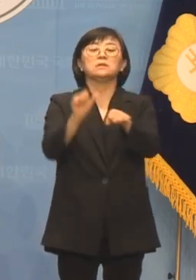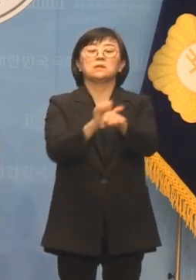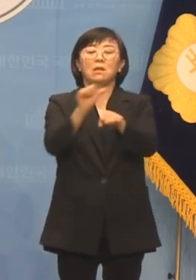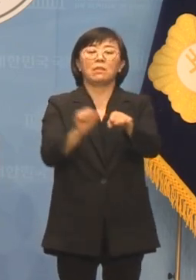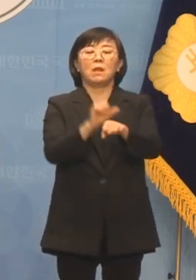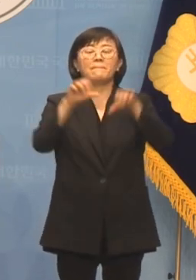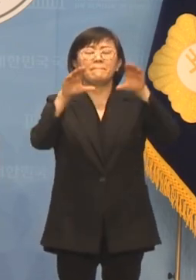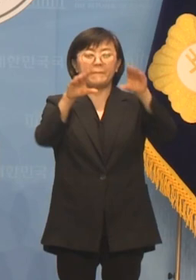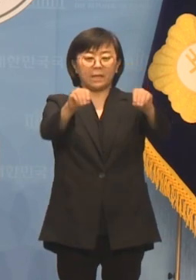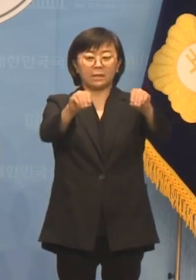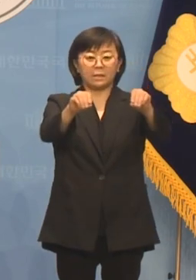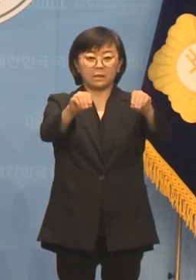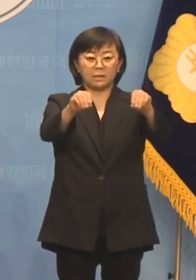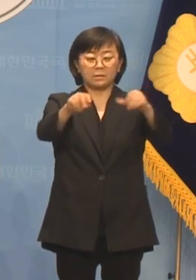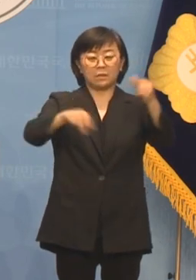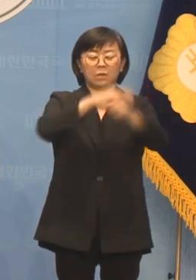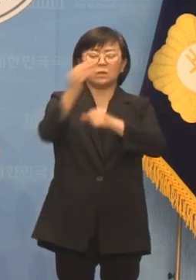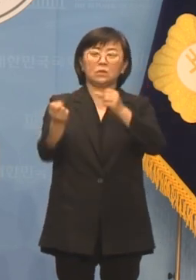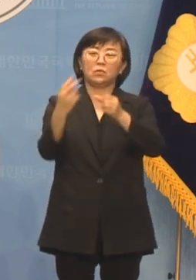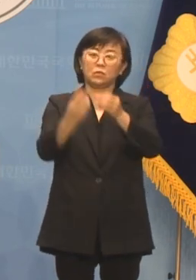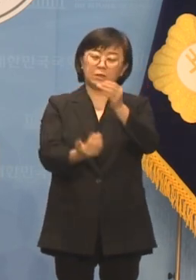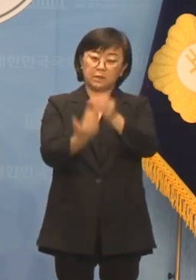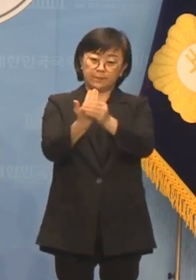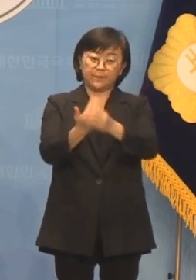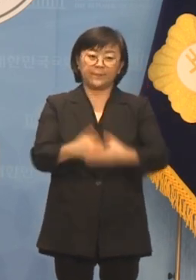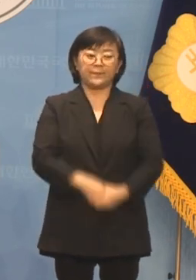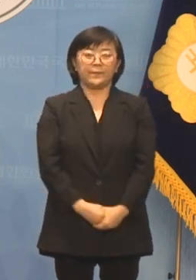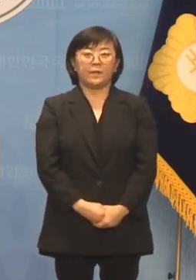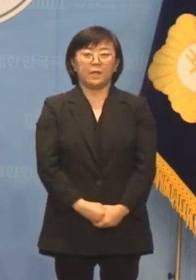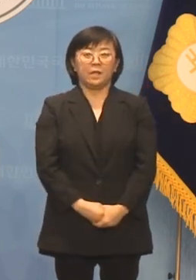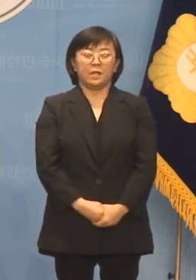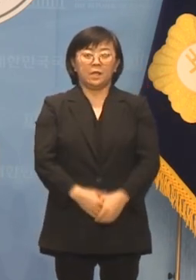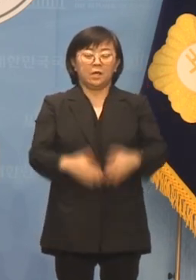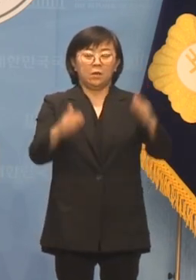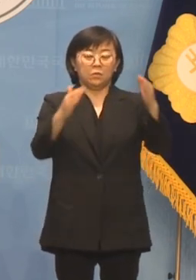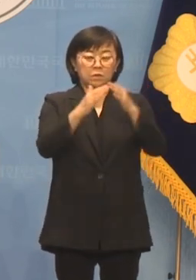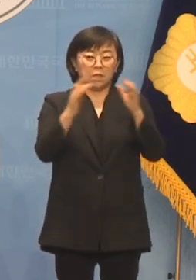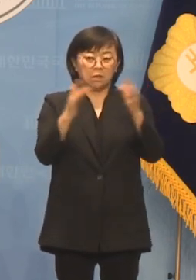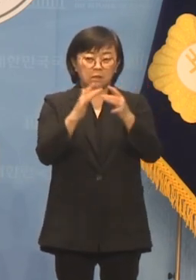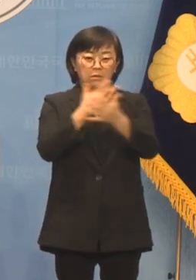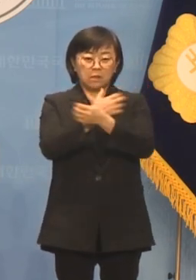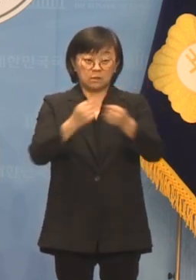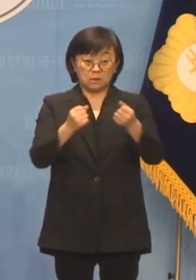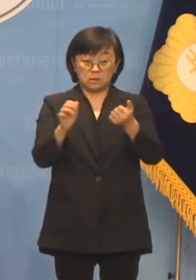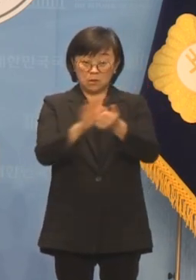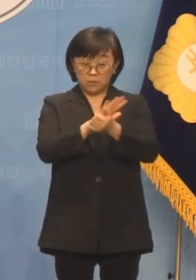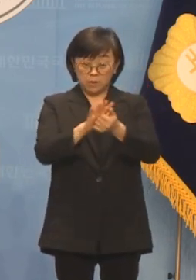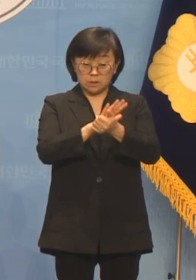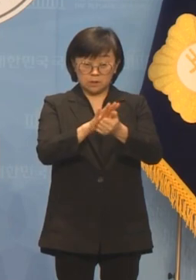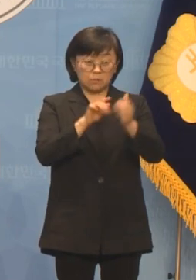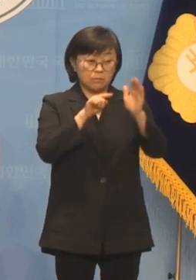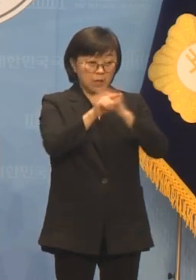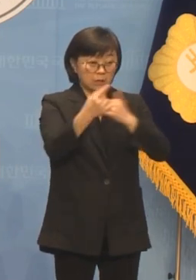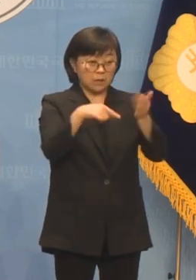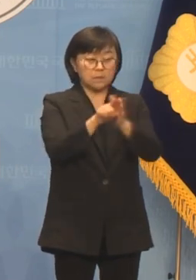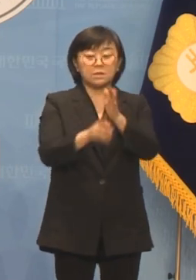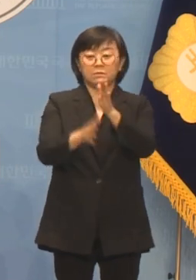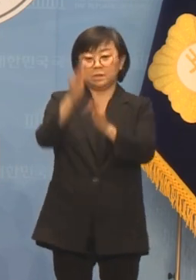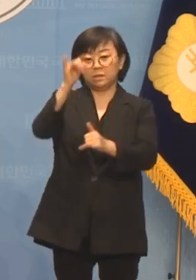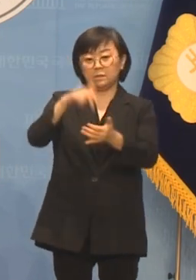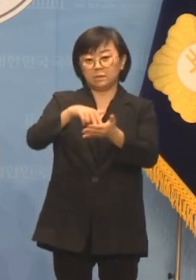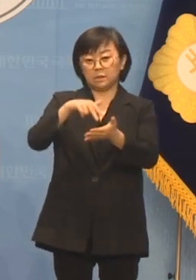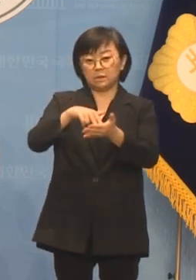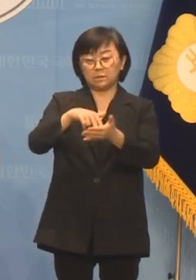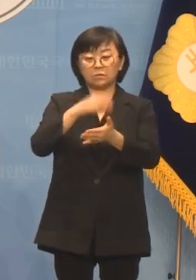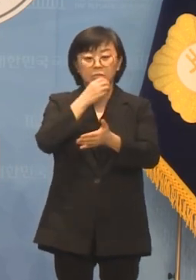5시간가량 먹통이 되는 사태가 벌어졌습니다. 부동산 온라인 계약 서비스를 이용하려던 시민들은